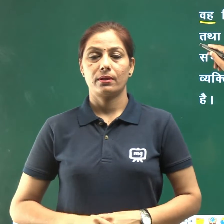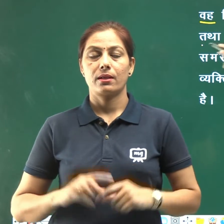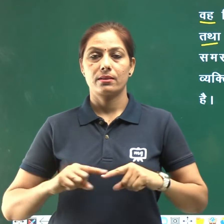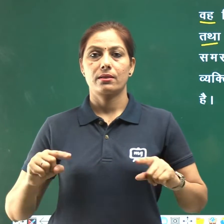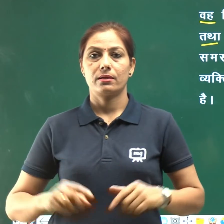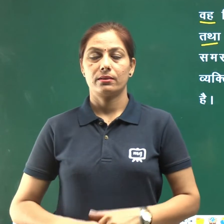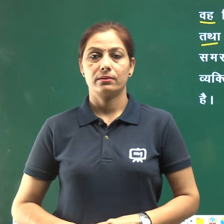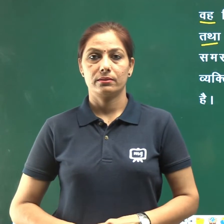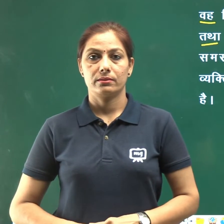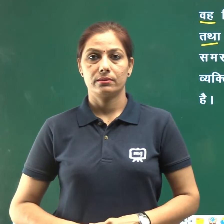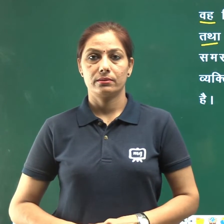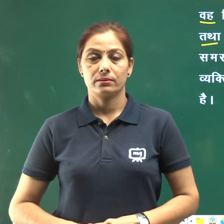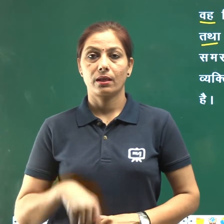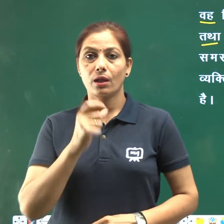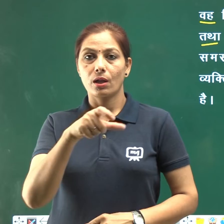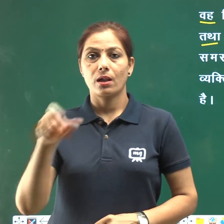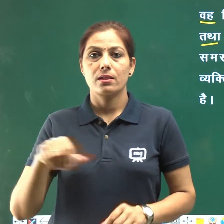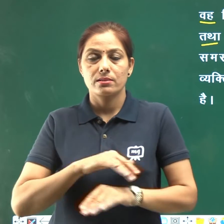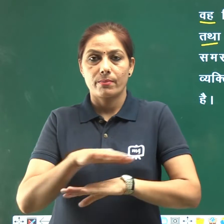तथा समाज की